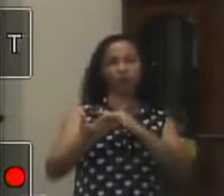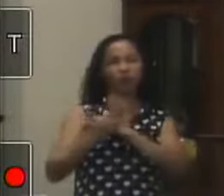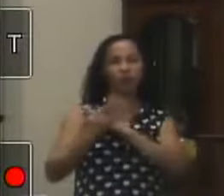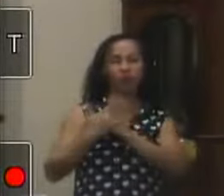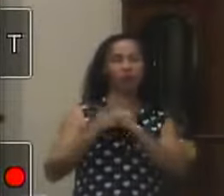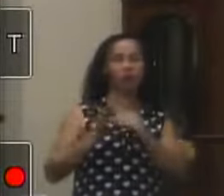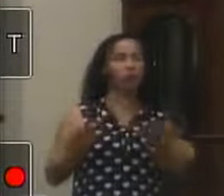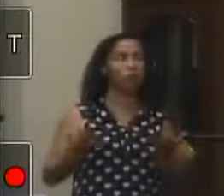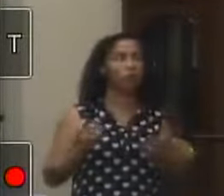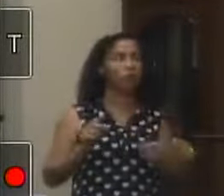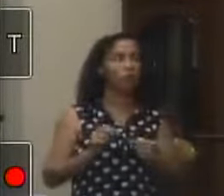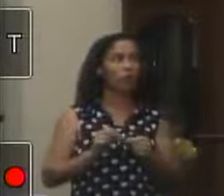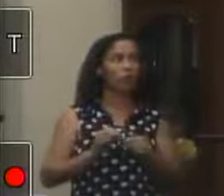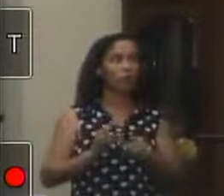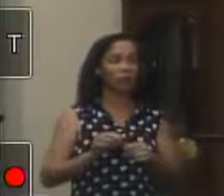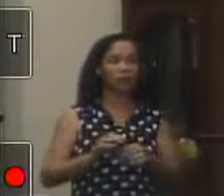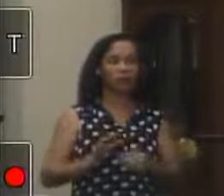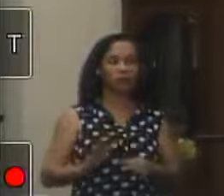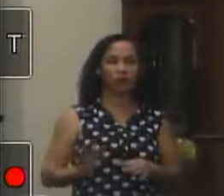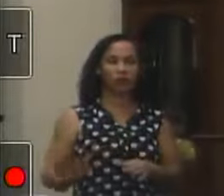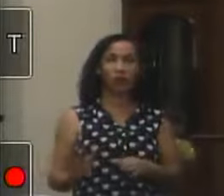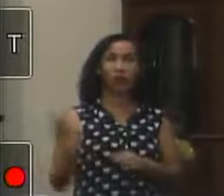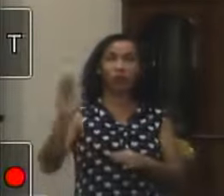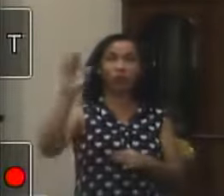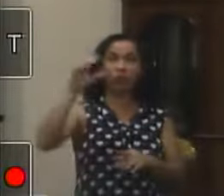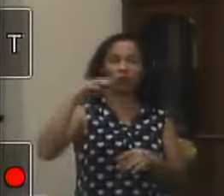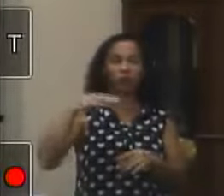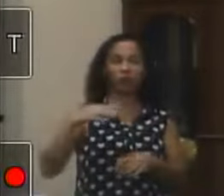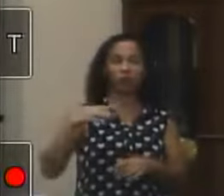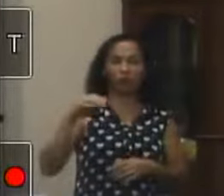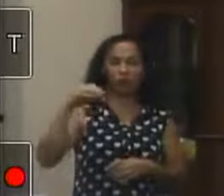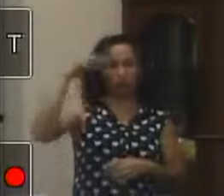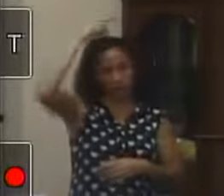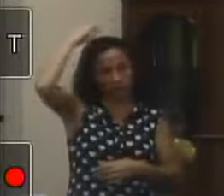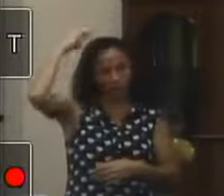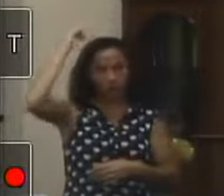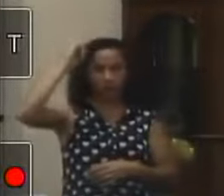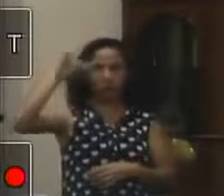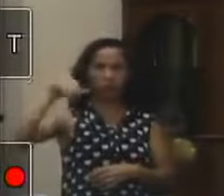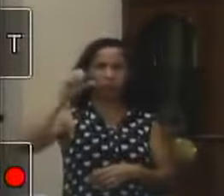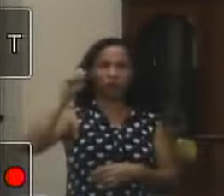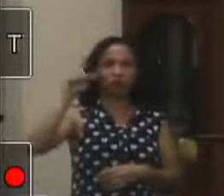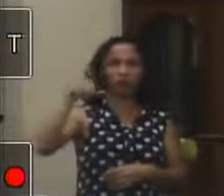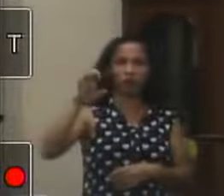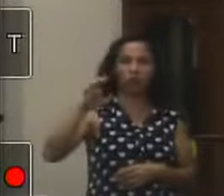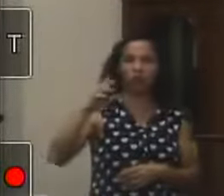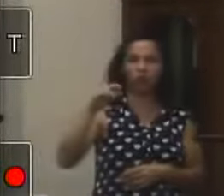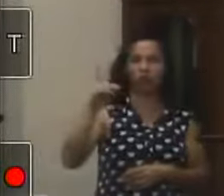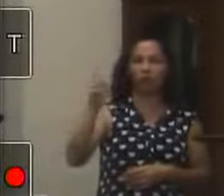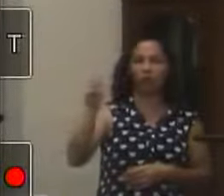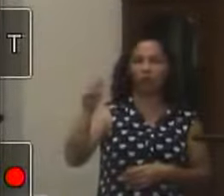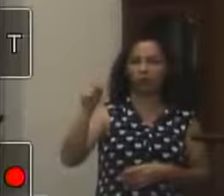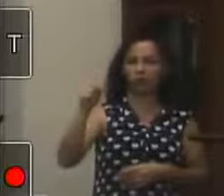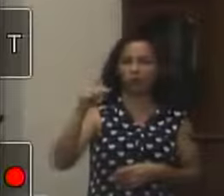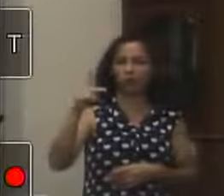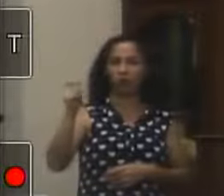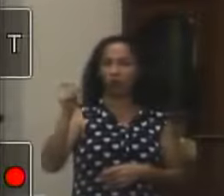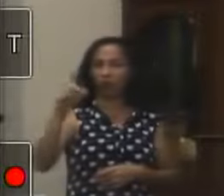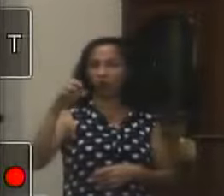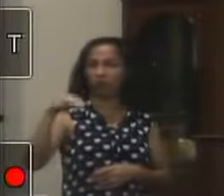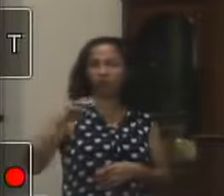conseguiu completar algumas peças também do Carramanchão lá do São José das Palmeiras, que é uma reforma que a gente tem feito devagarzinho, lá da capelinha de São